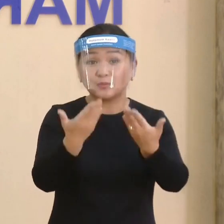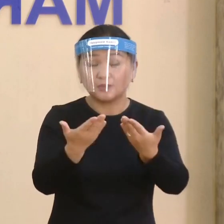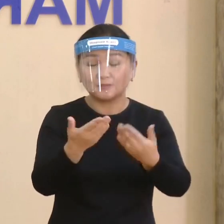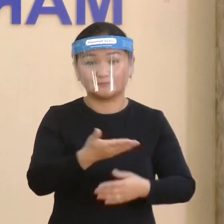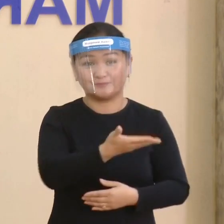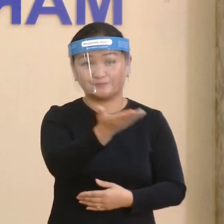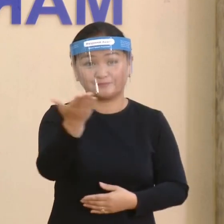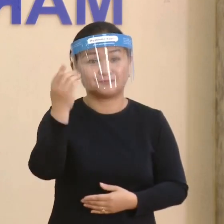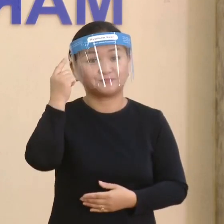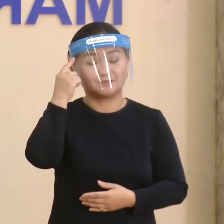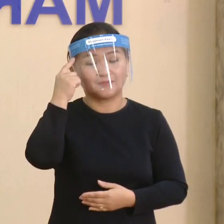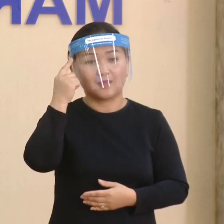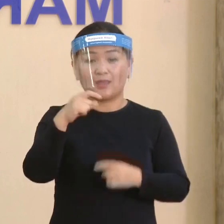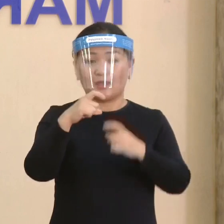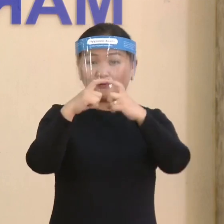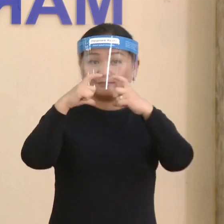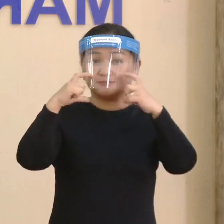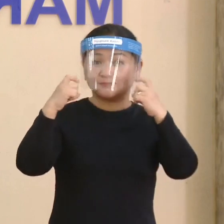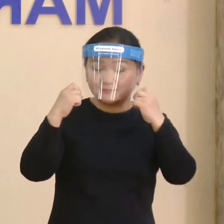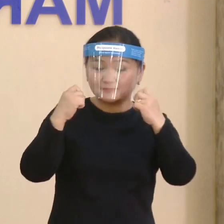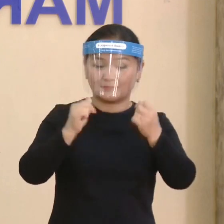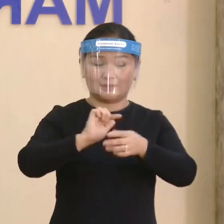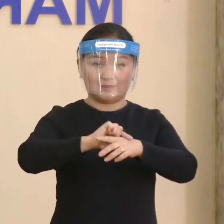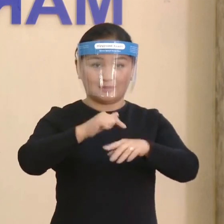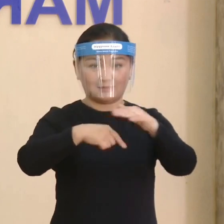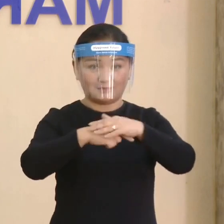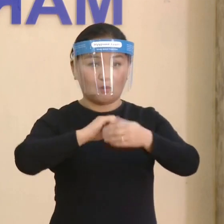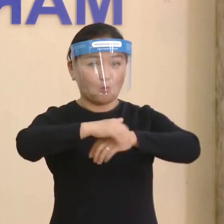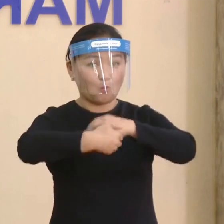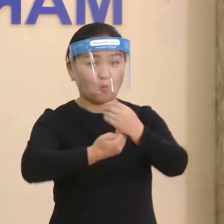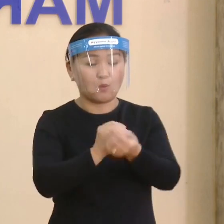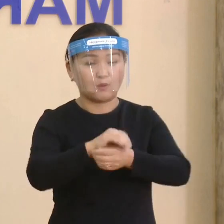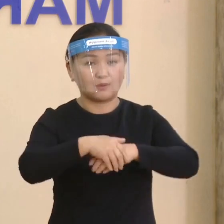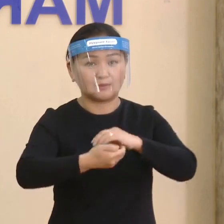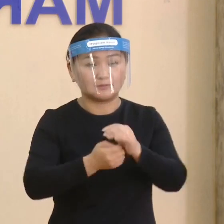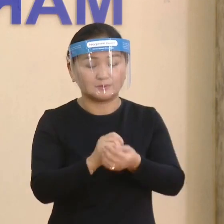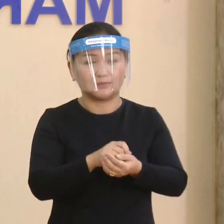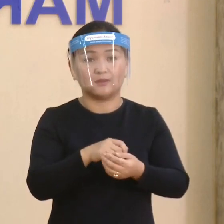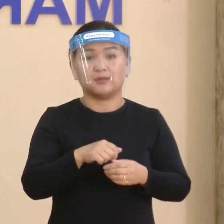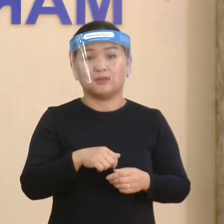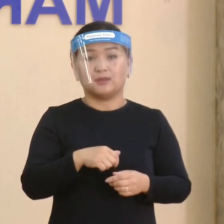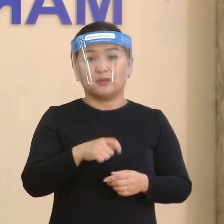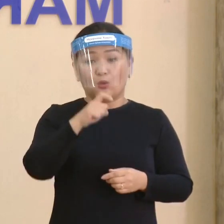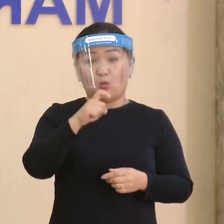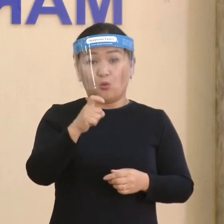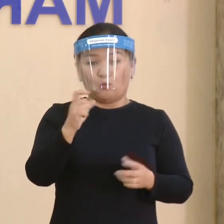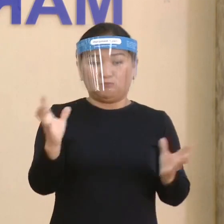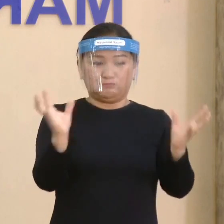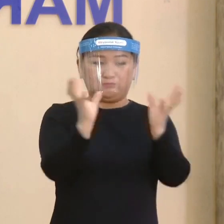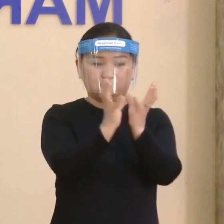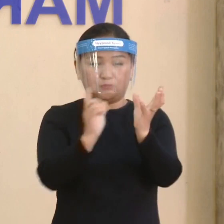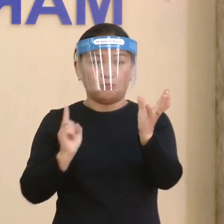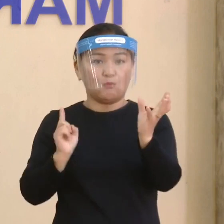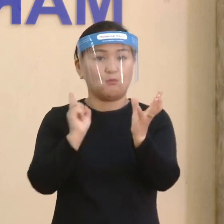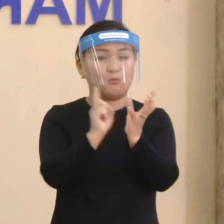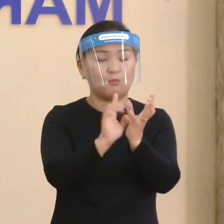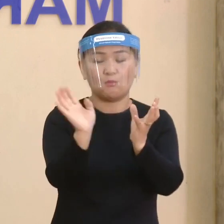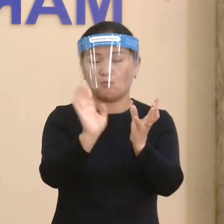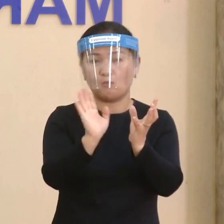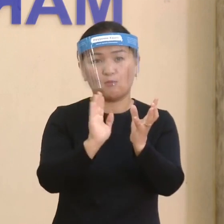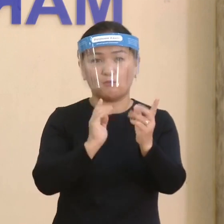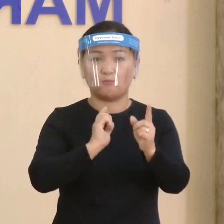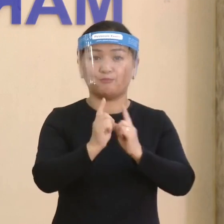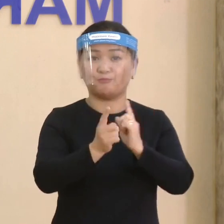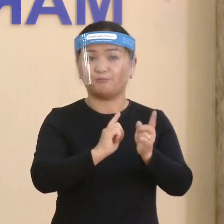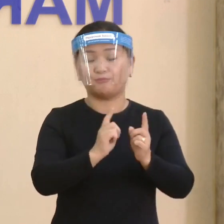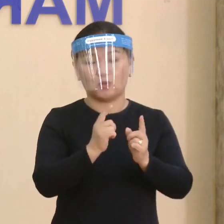бүгд мэдж байна. Амны хаалтаа зөөх, гараа савандаж сайн угаах, энэ хүн олноор цугласан газраар бол зорчихгүй